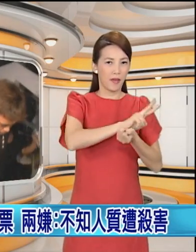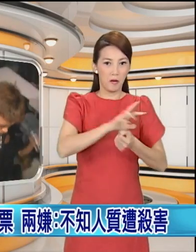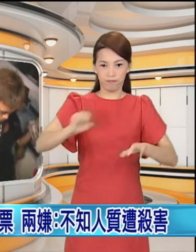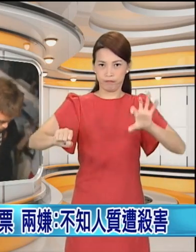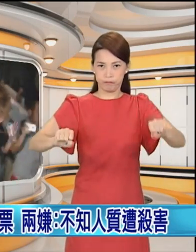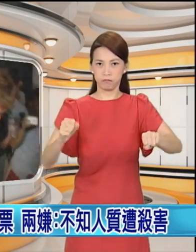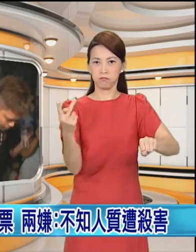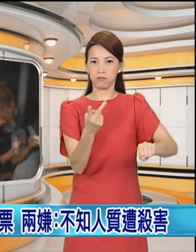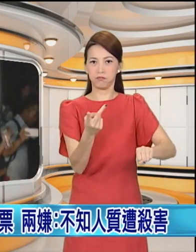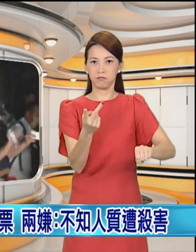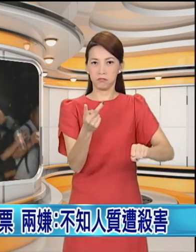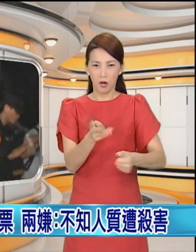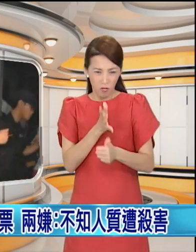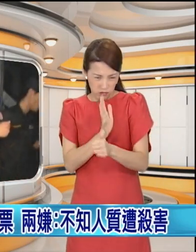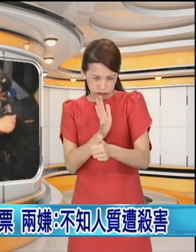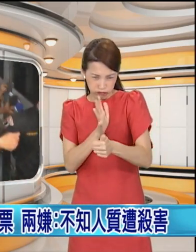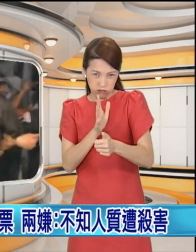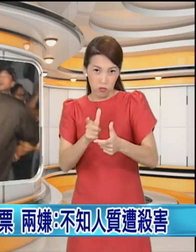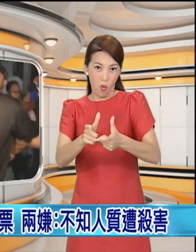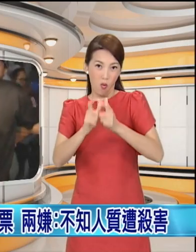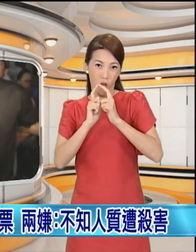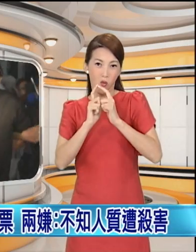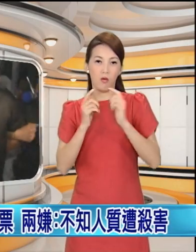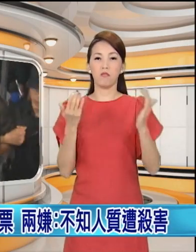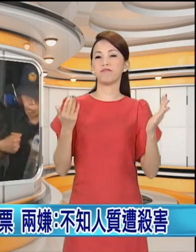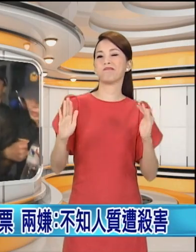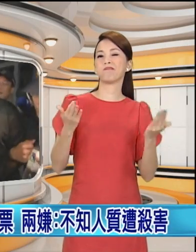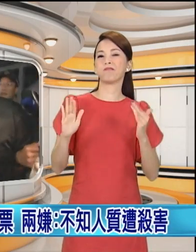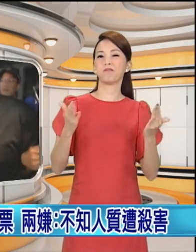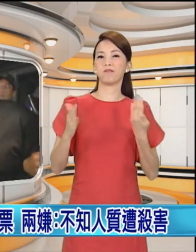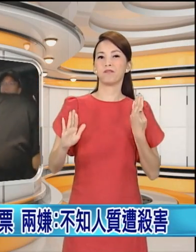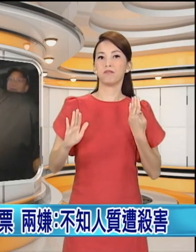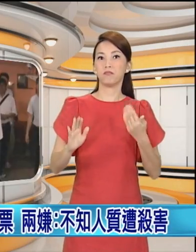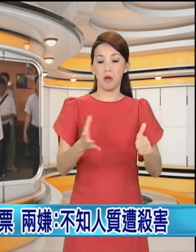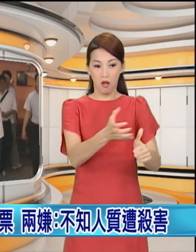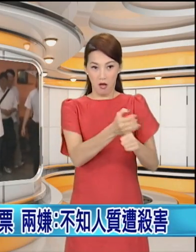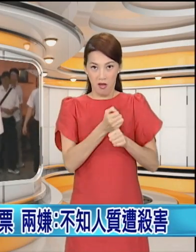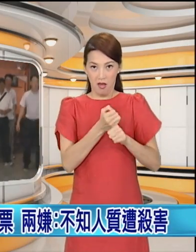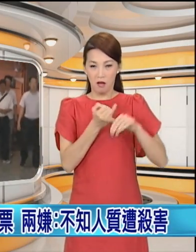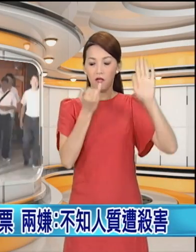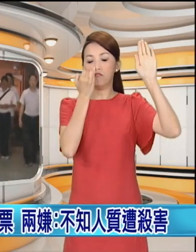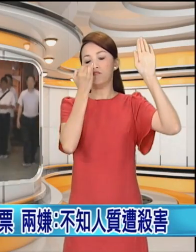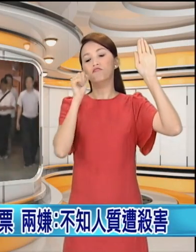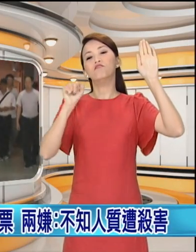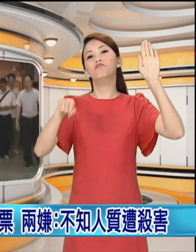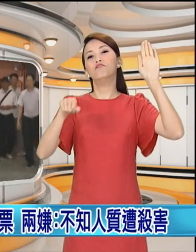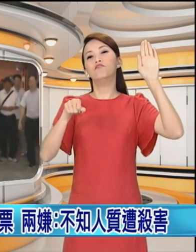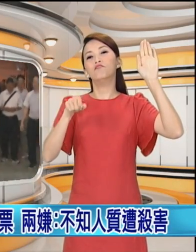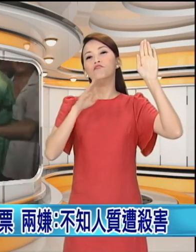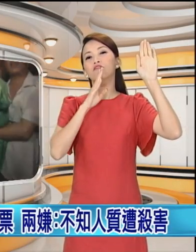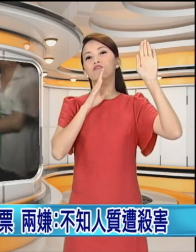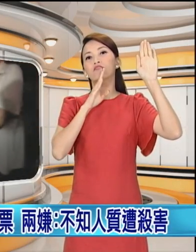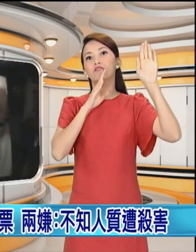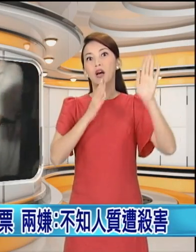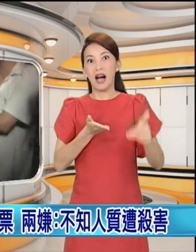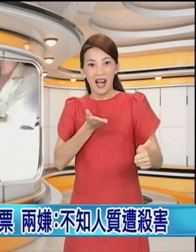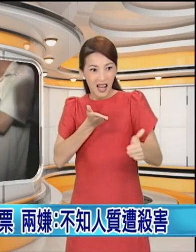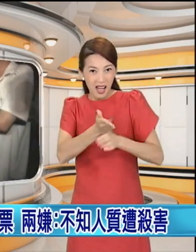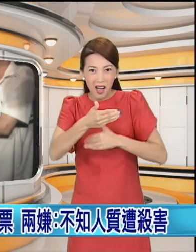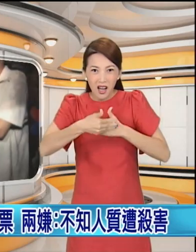共犯，但是两人在接受侦讯的时候供词避重就轻，只承认参与绑架，但对于